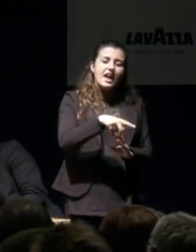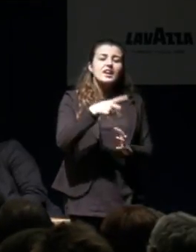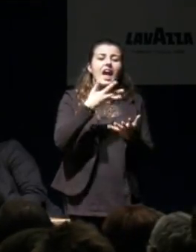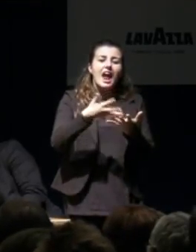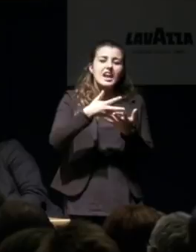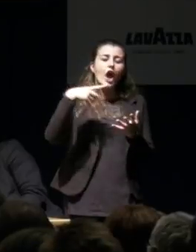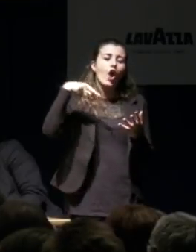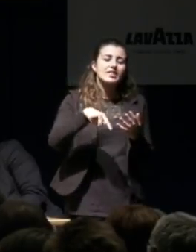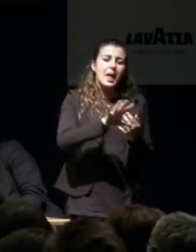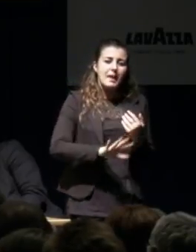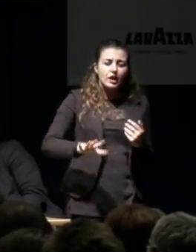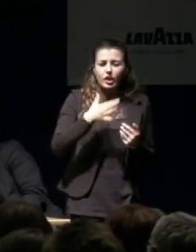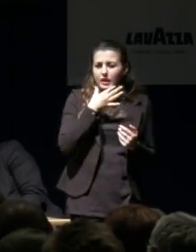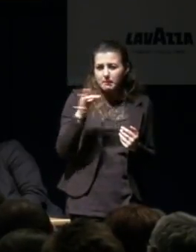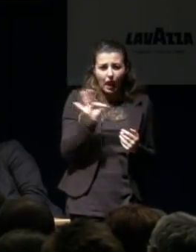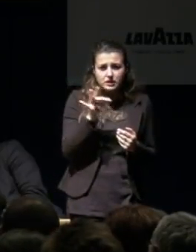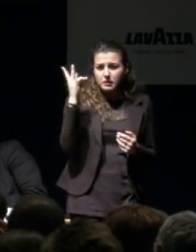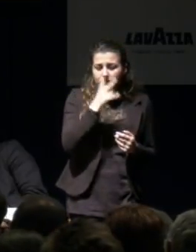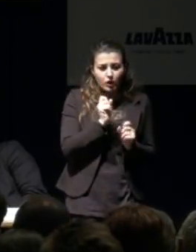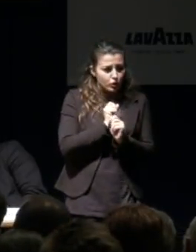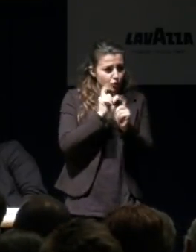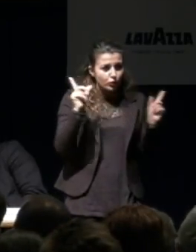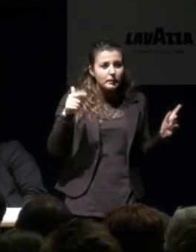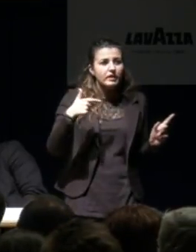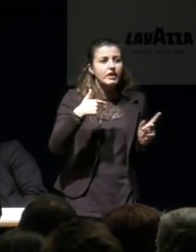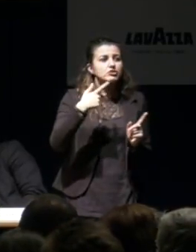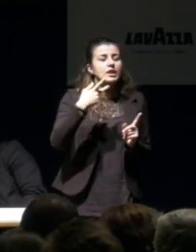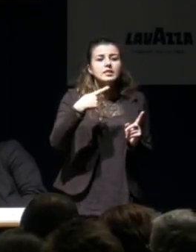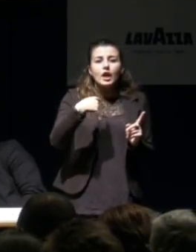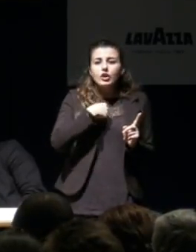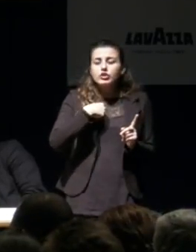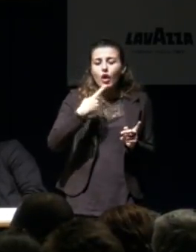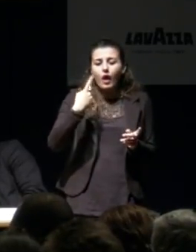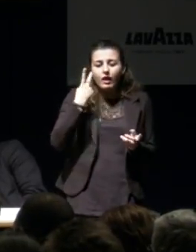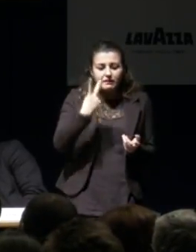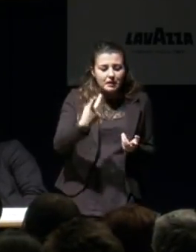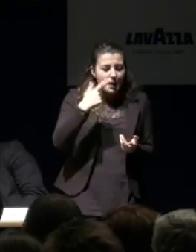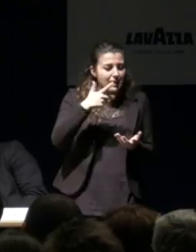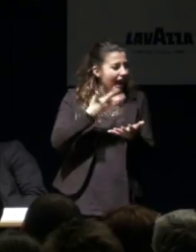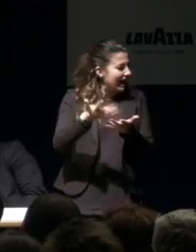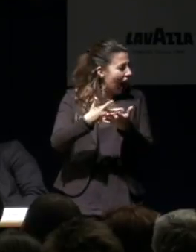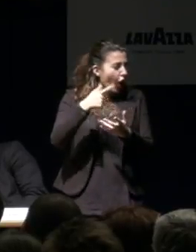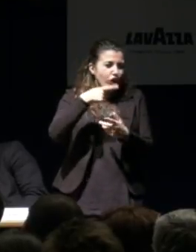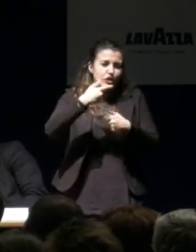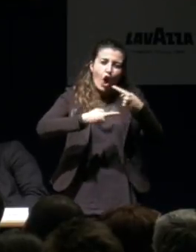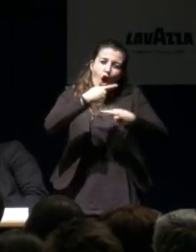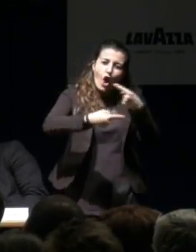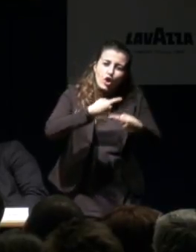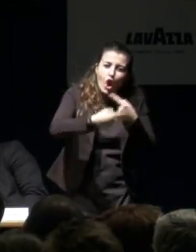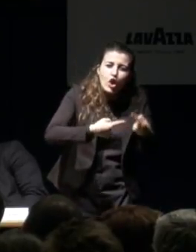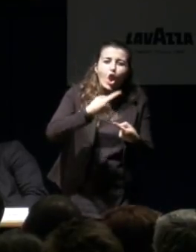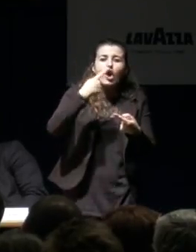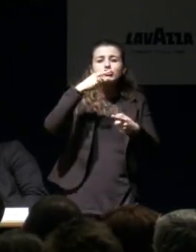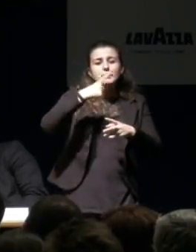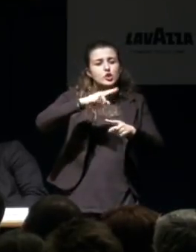meridionale sono stupefacenti ed è stupefacente leggerli nella loro dinamica cronologica nella loro successione